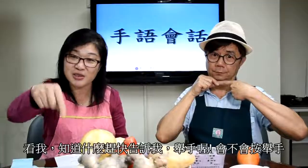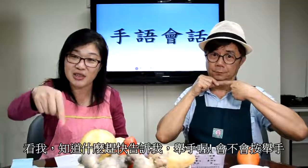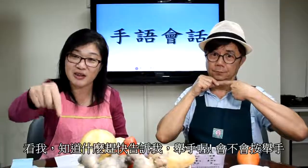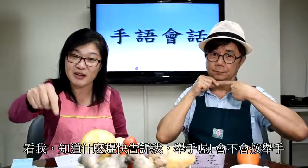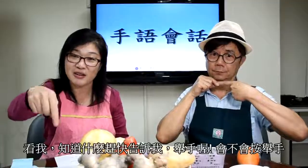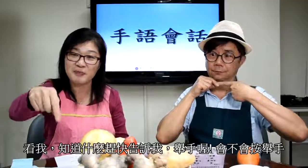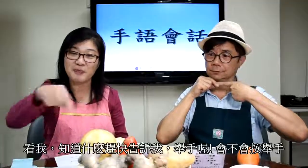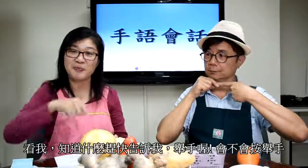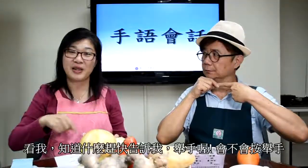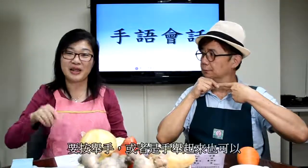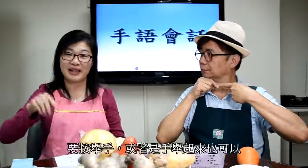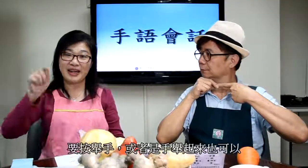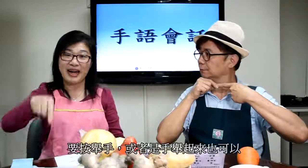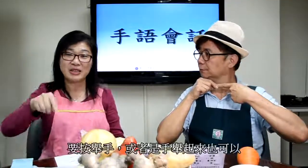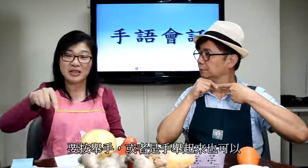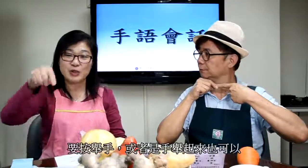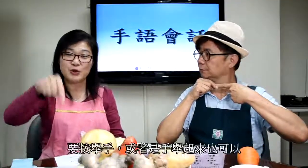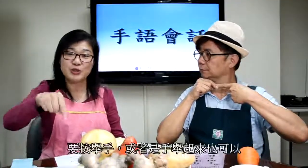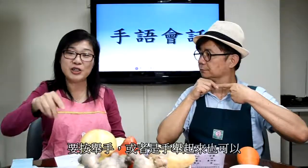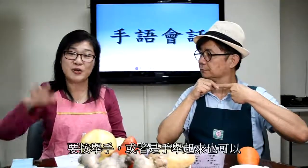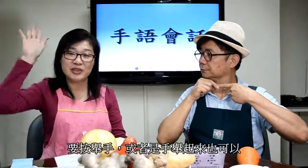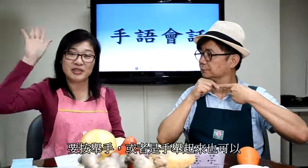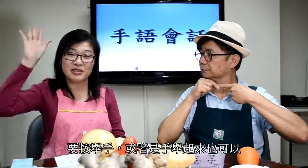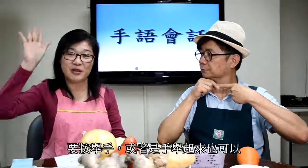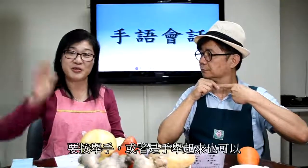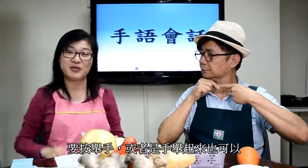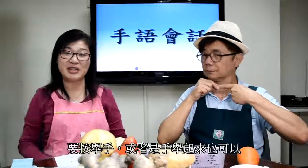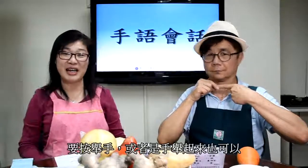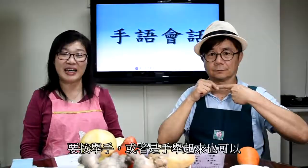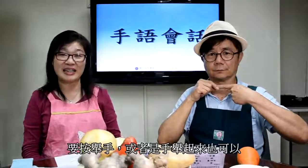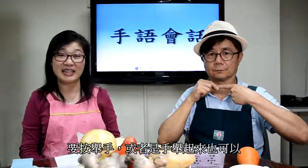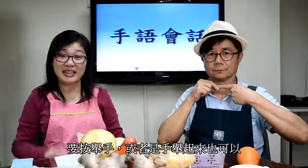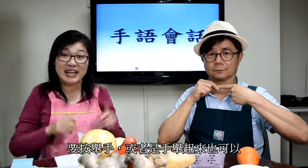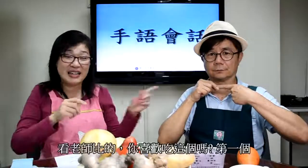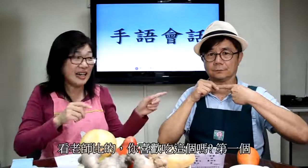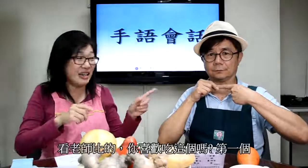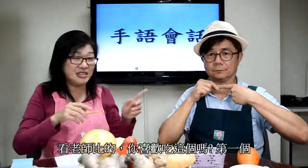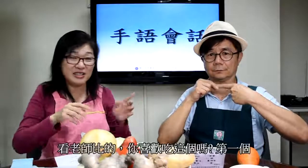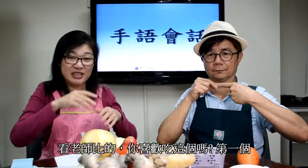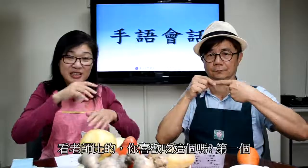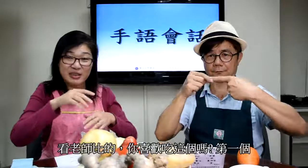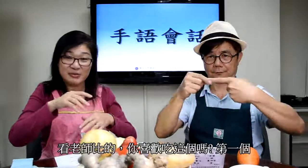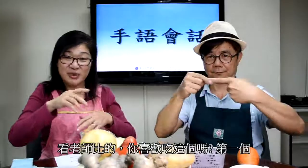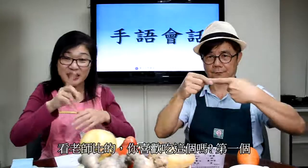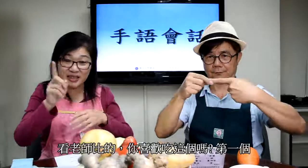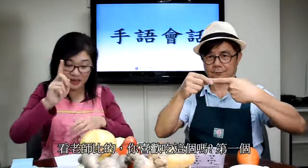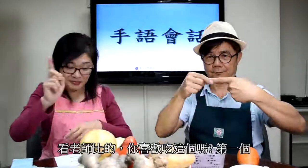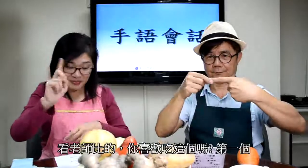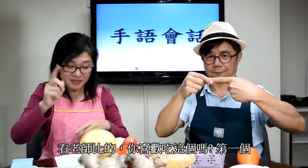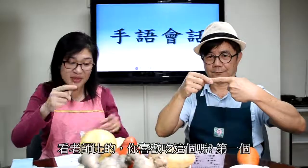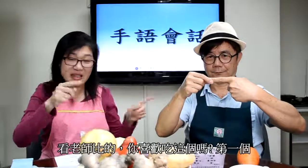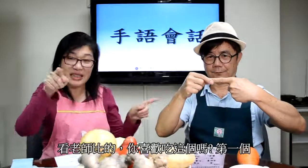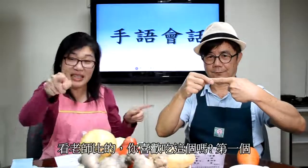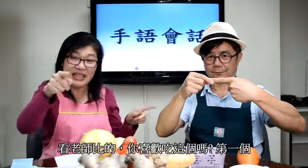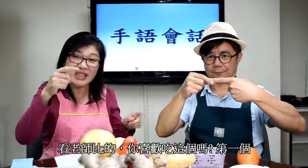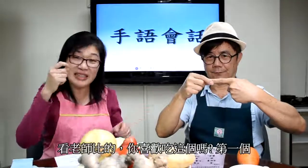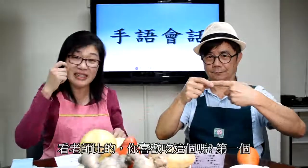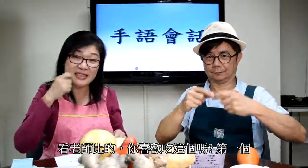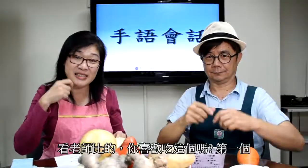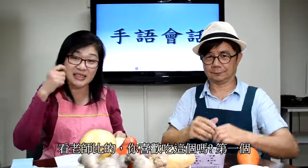手？好，要按举手或者是手举起来也可以。看老师比的，你喜